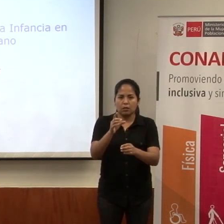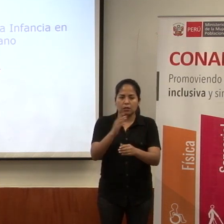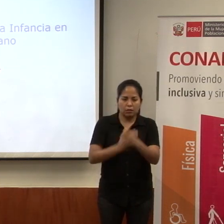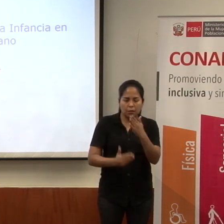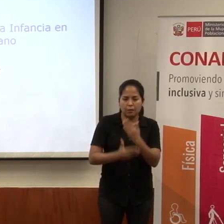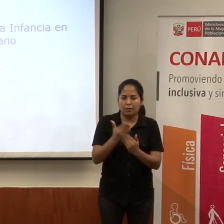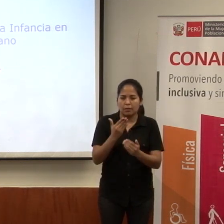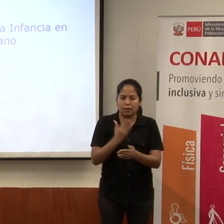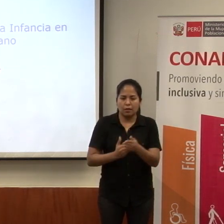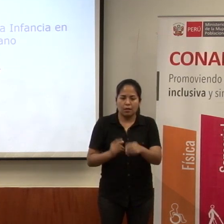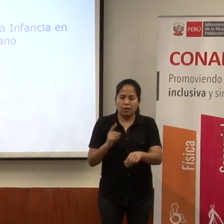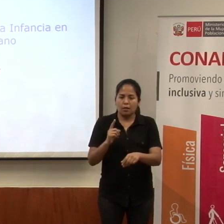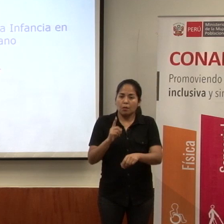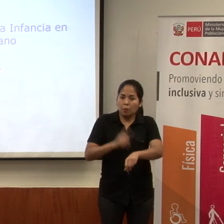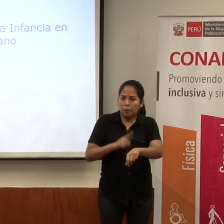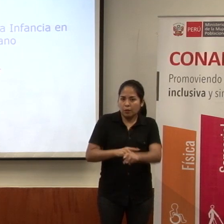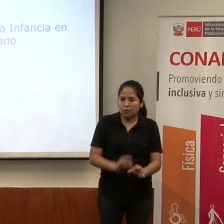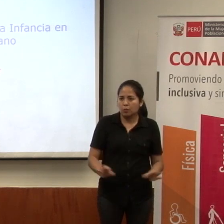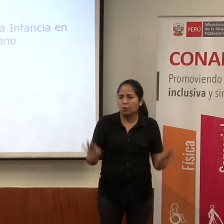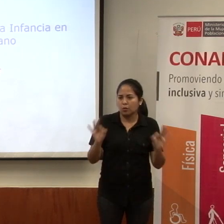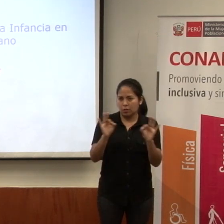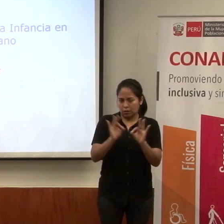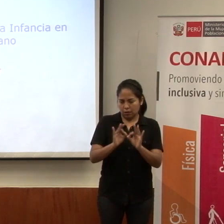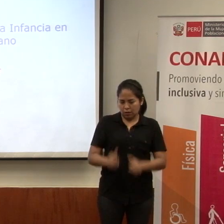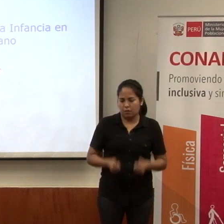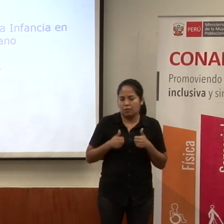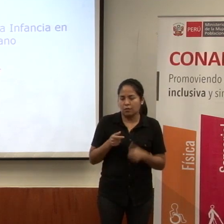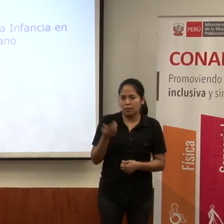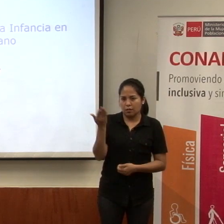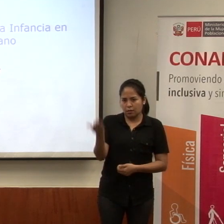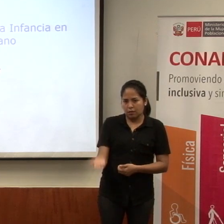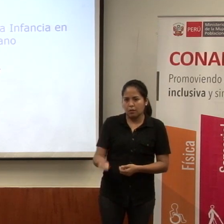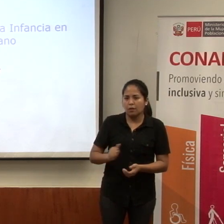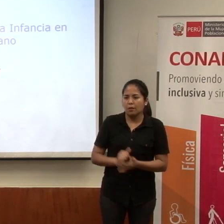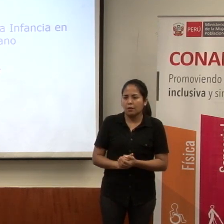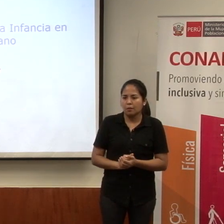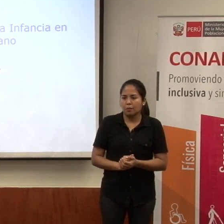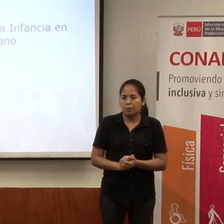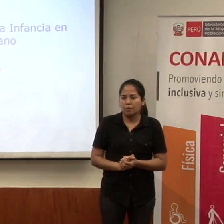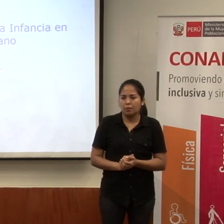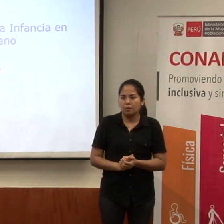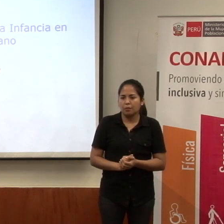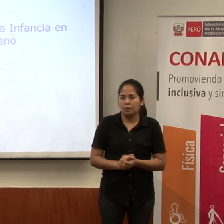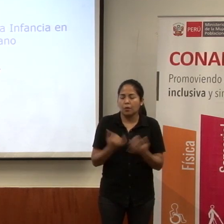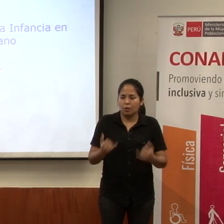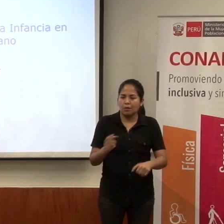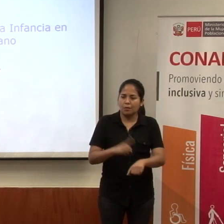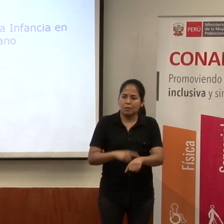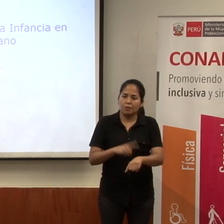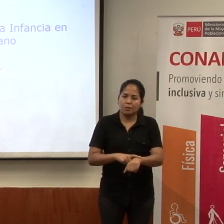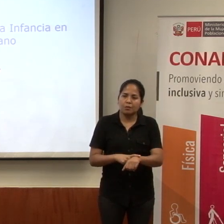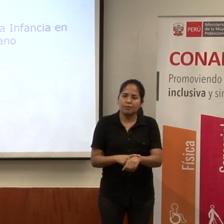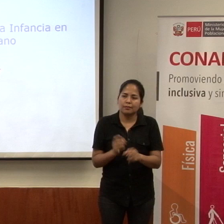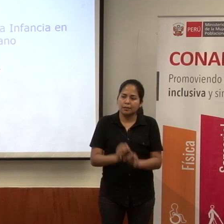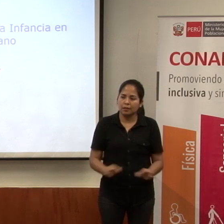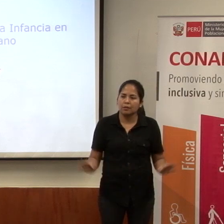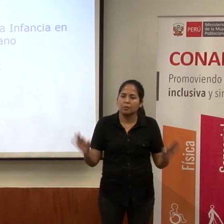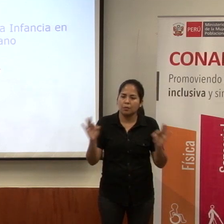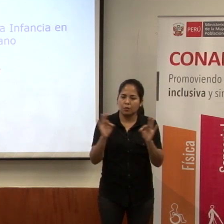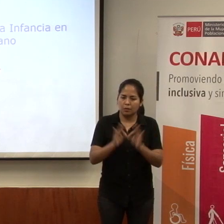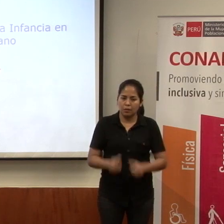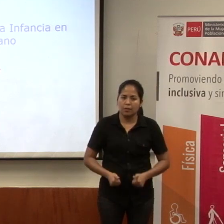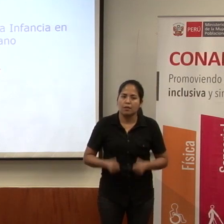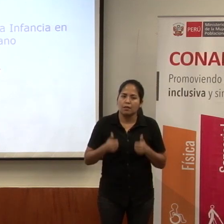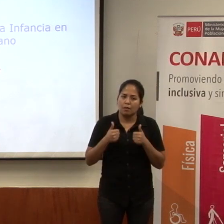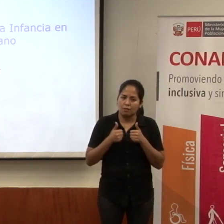crítico de la vida. Quizá todos los momentos de la vida son importantes, pero este es el momento realmente más importante de la vida